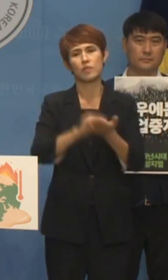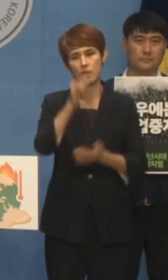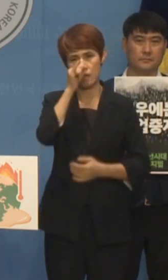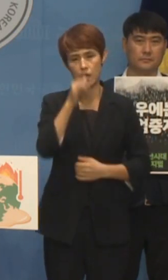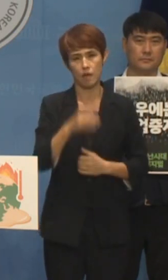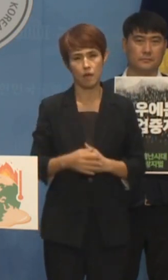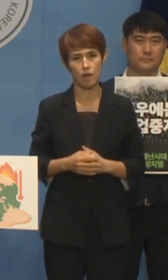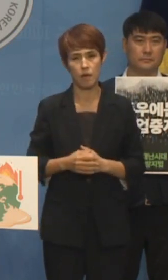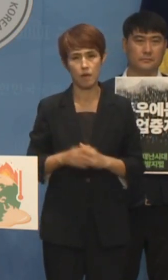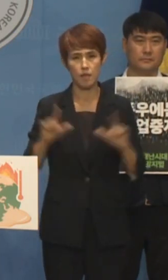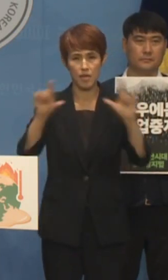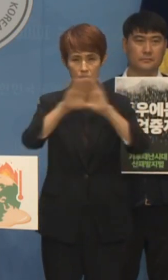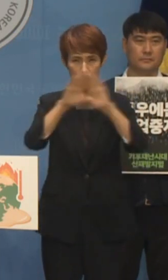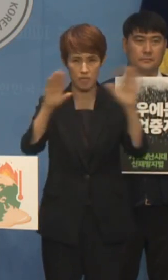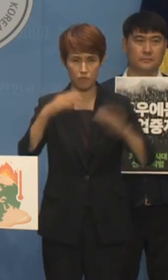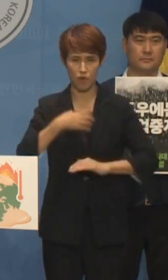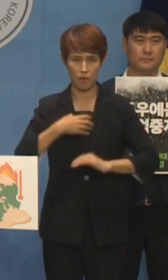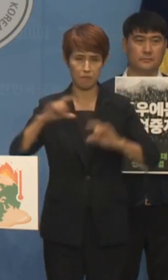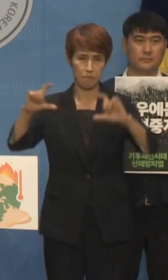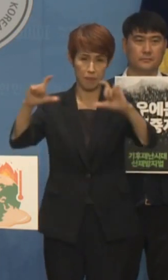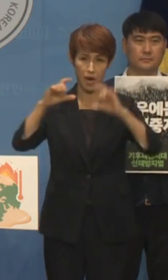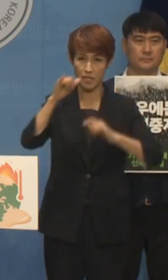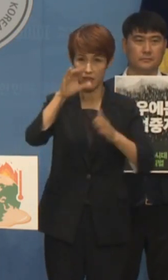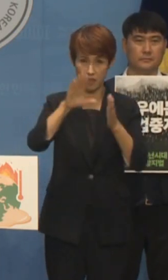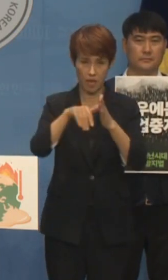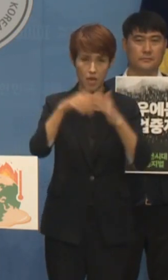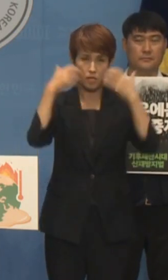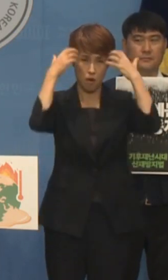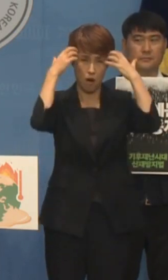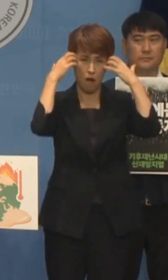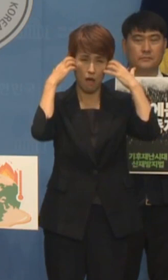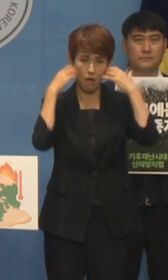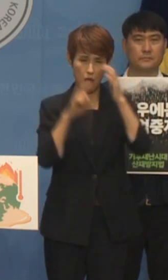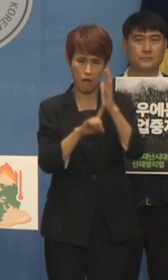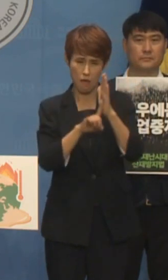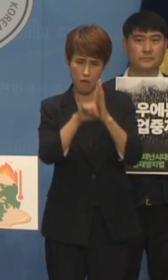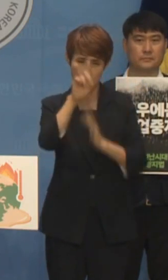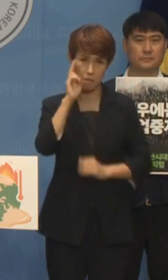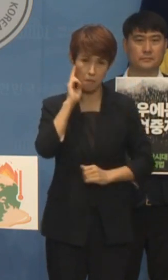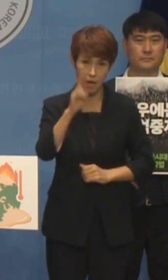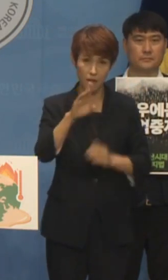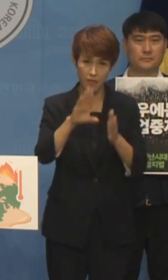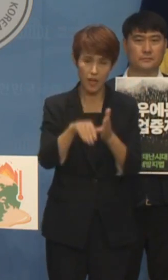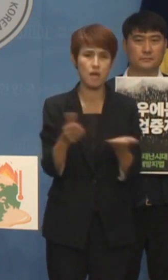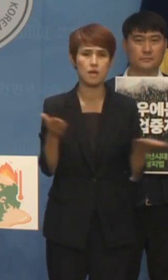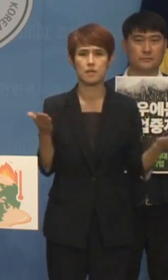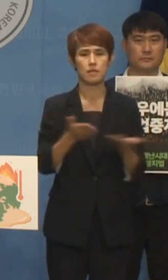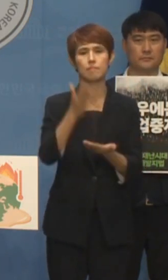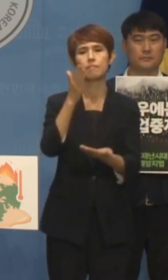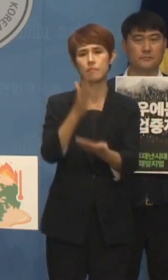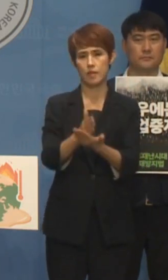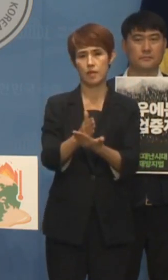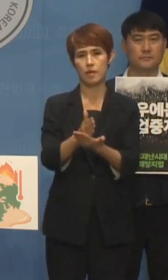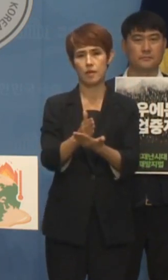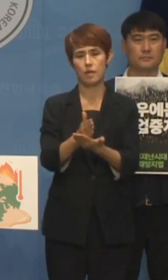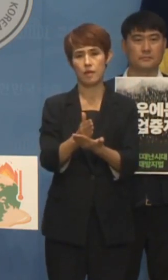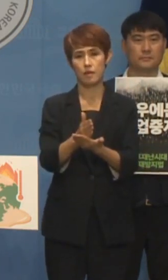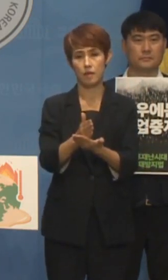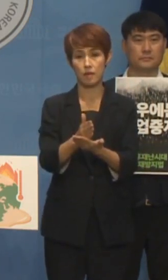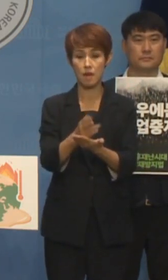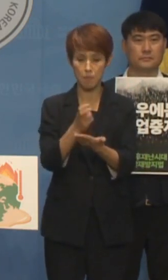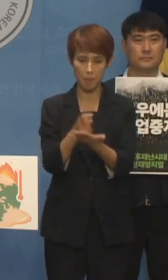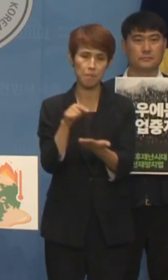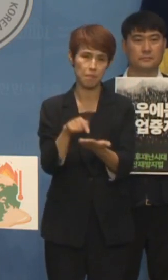기상특보가 발령되거나 더위 체감지수가 기준을 초과하는 경우 등에는 작업을 중지할 수 있도록 하는